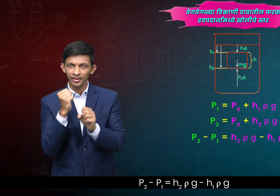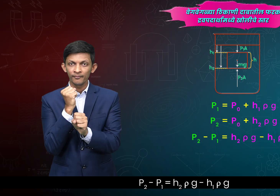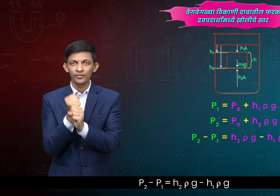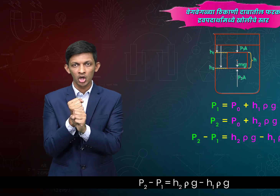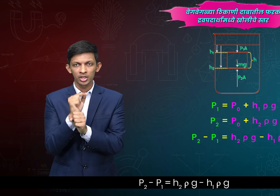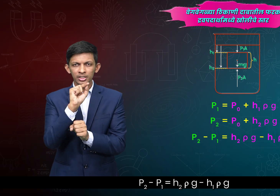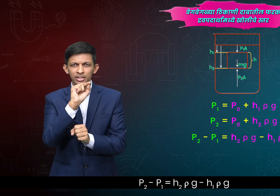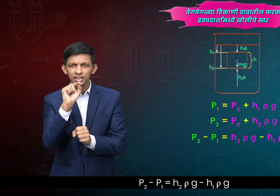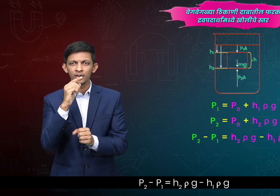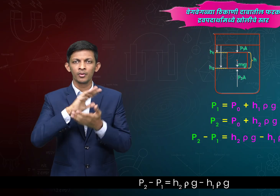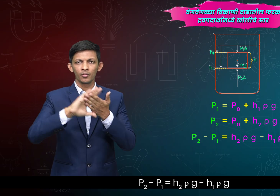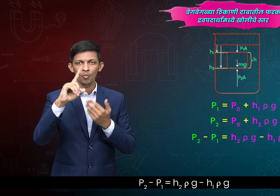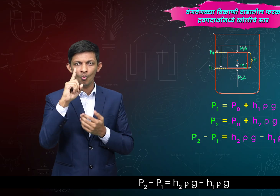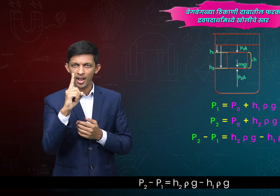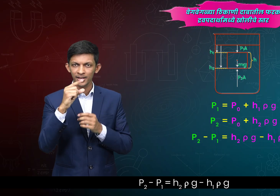H2